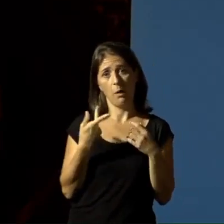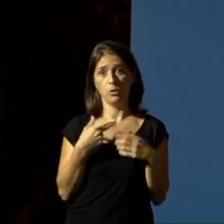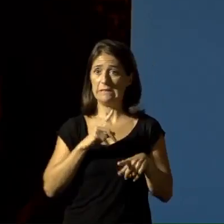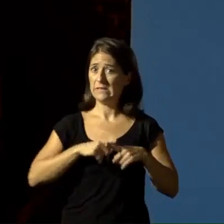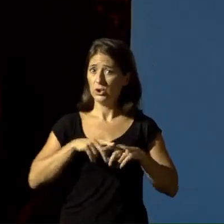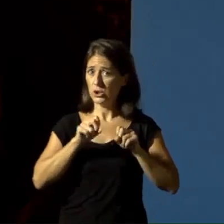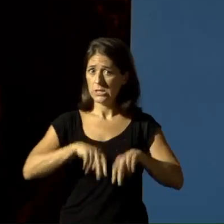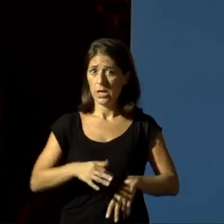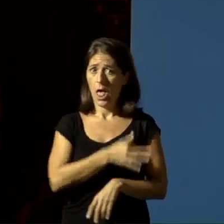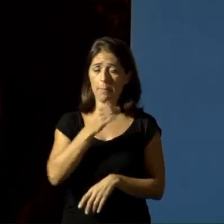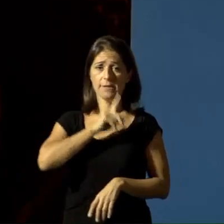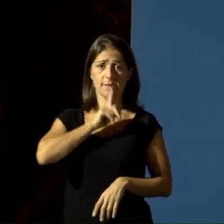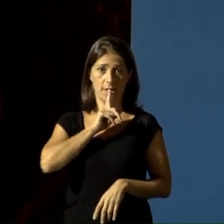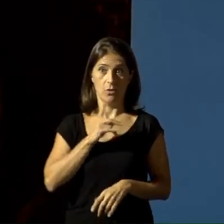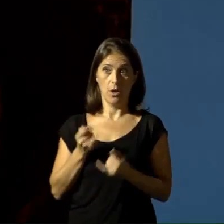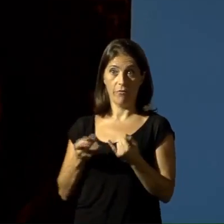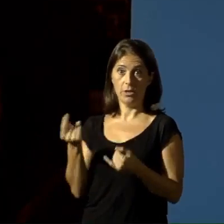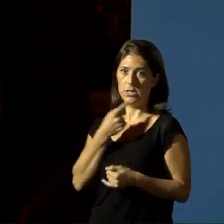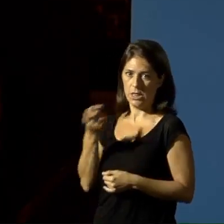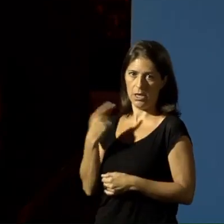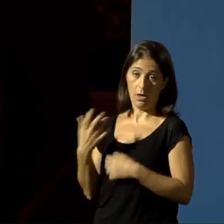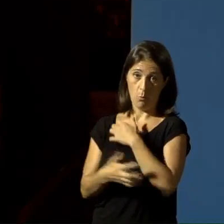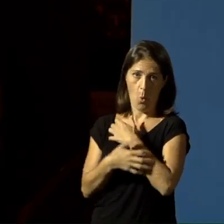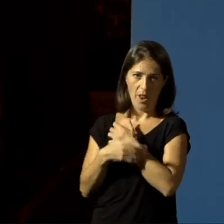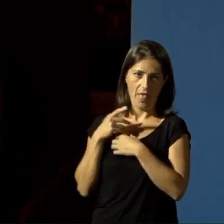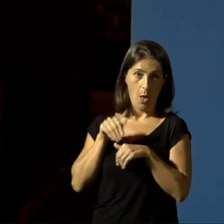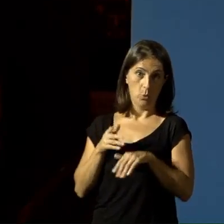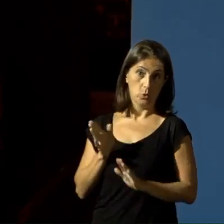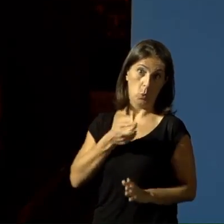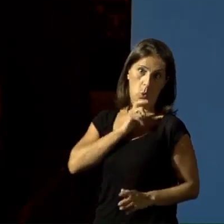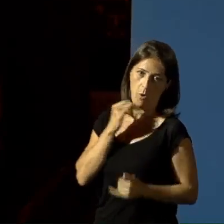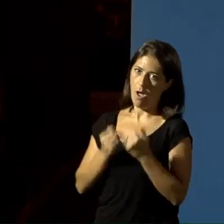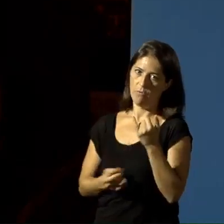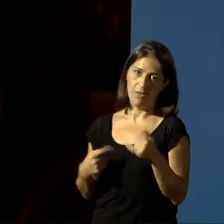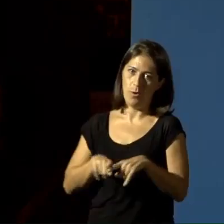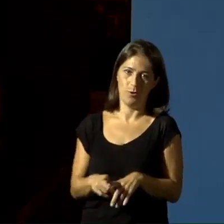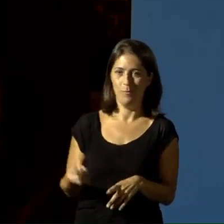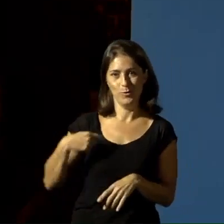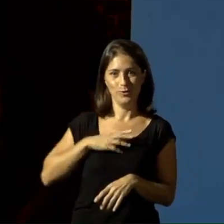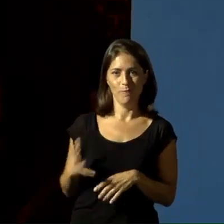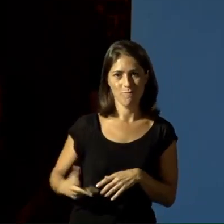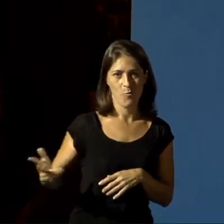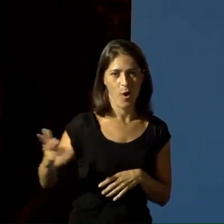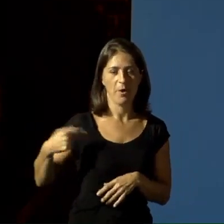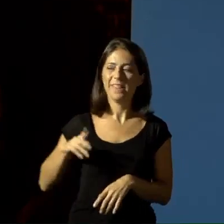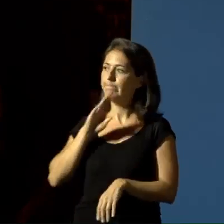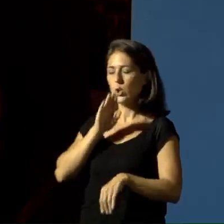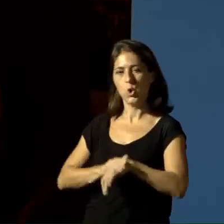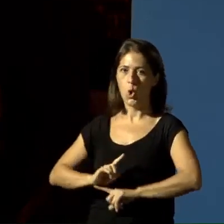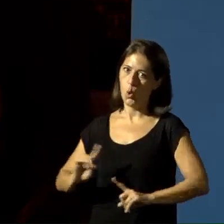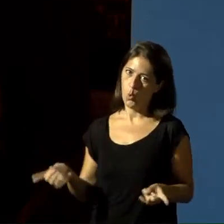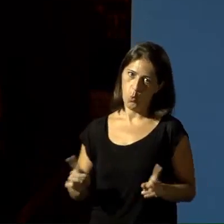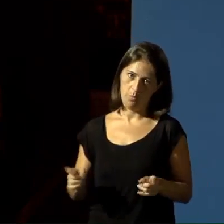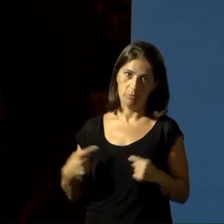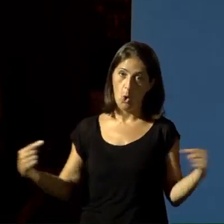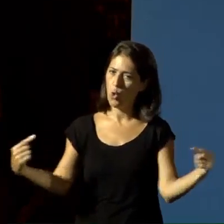silencio. Bueno, xa vedes o que fan co voto de pobreza. Entra a saco nos cartos de todos nós. Por lo tanto, se non o cumpren, fan exactamente